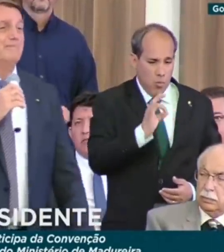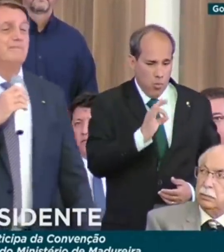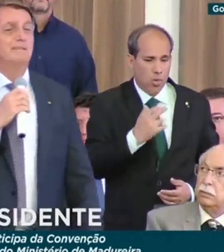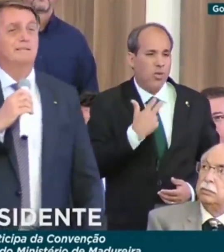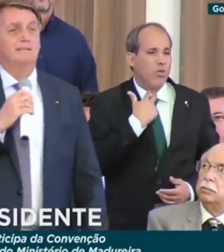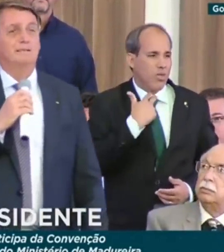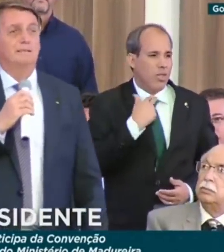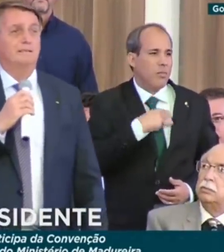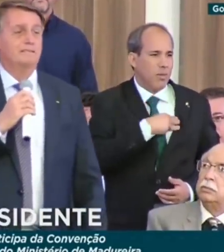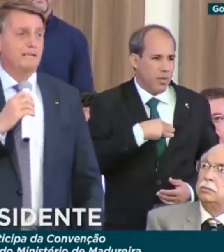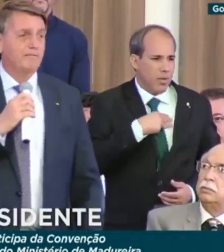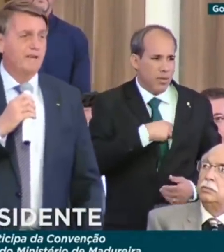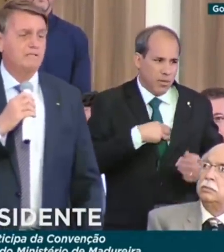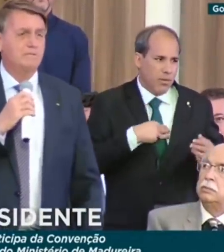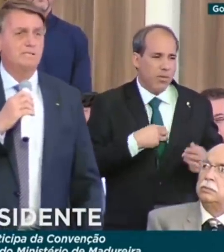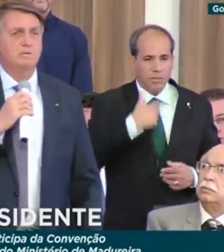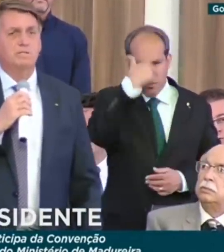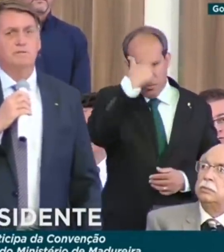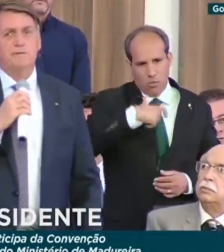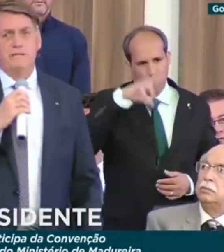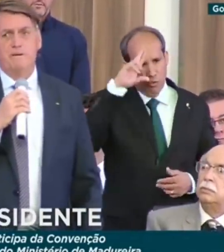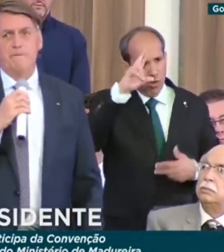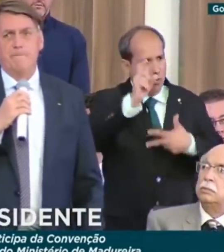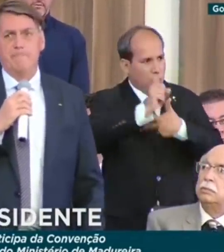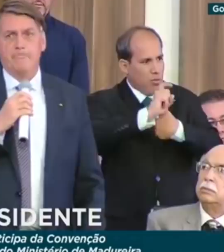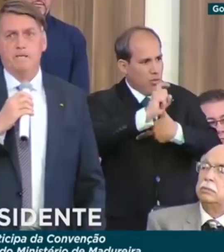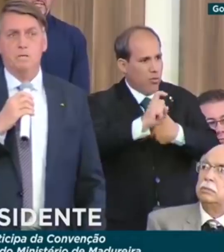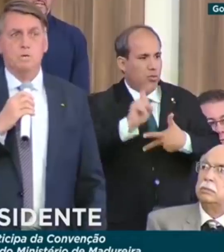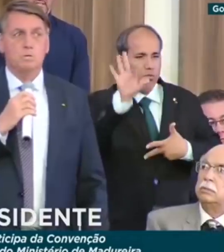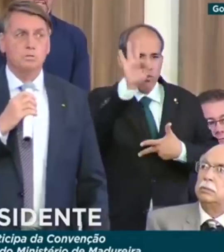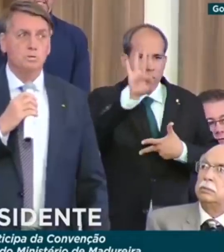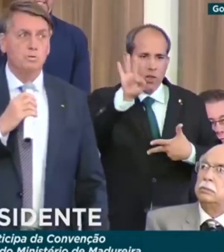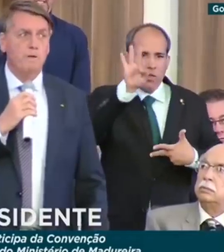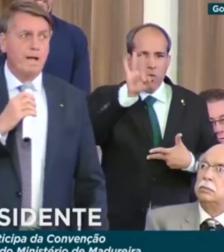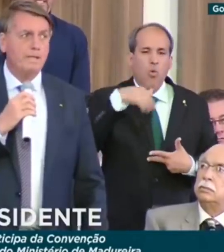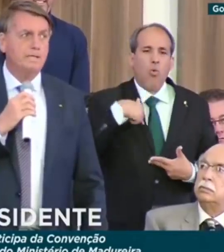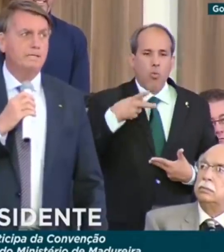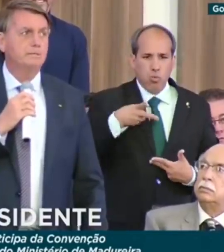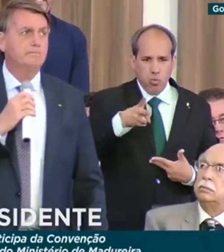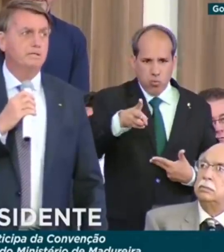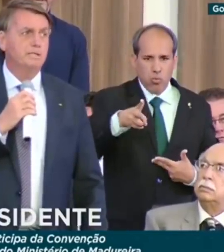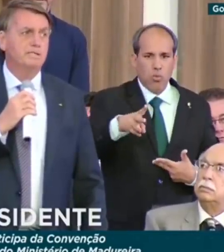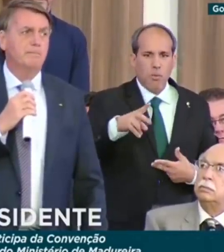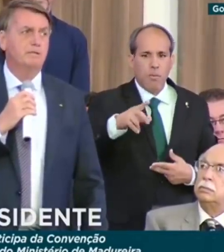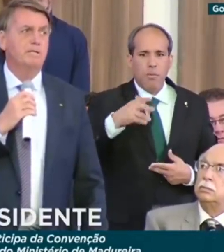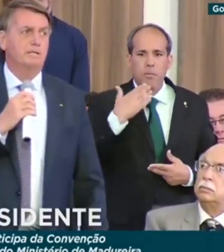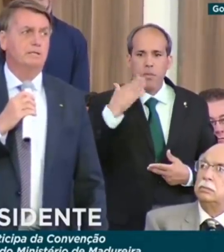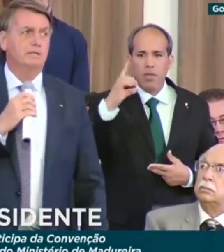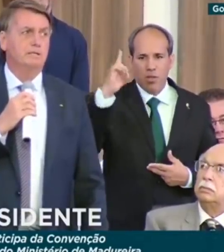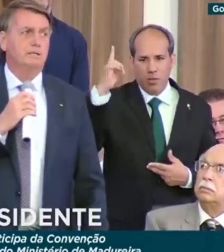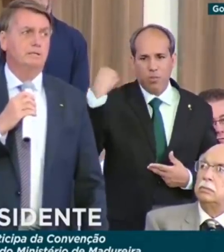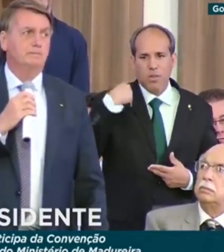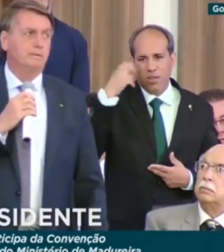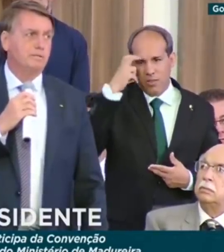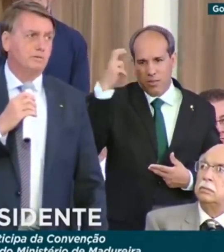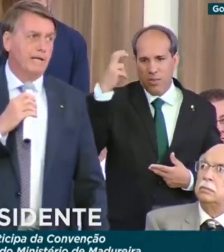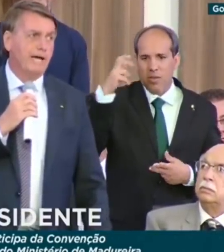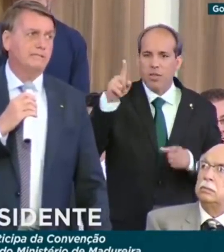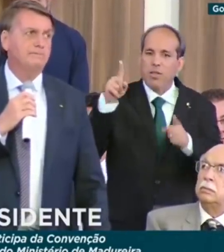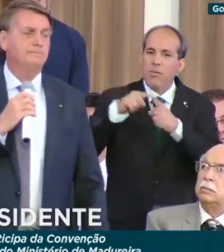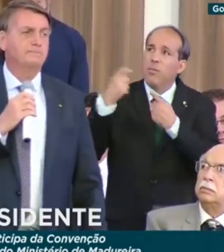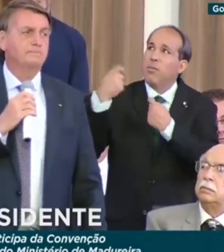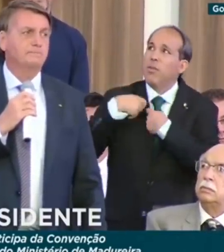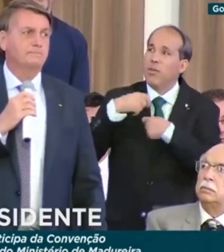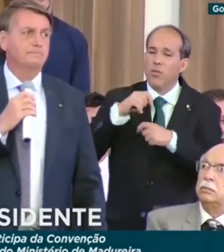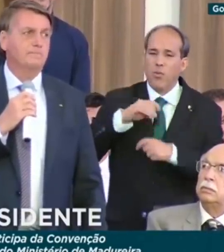missão de estar à frente do Executivo Federal. Continuo mais que pedir sabedoria, pedir